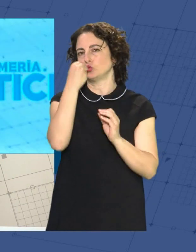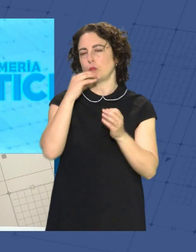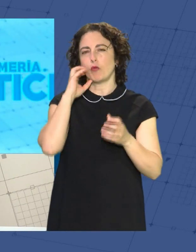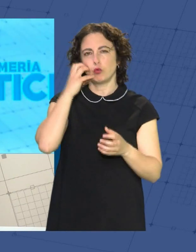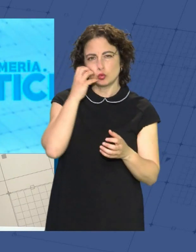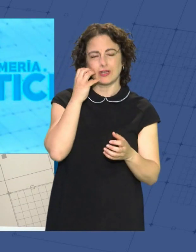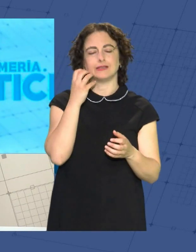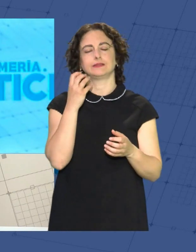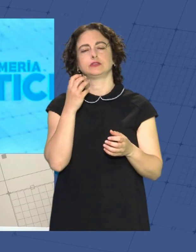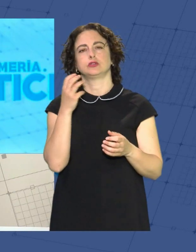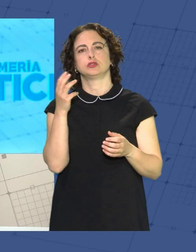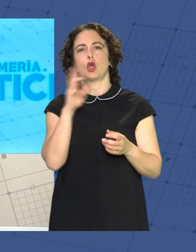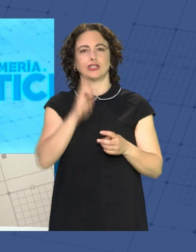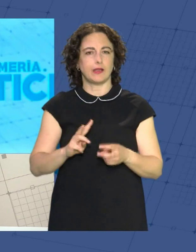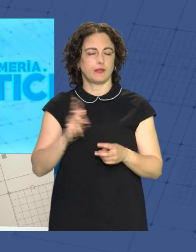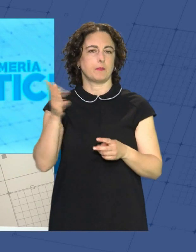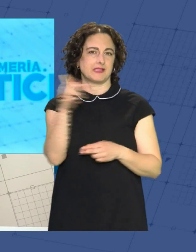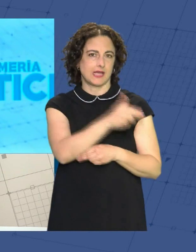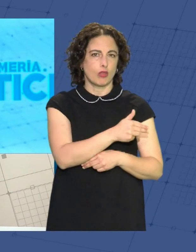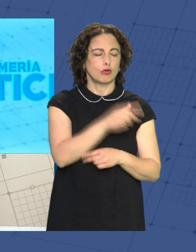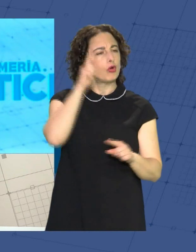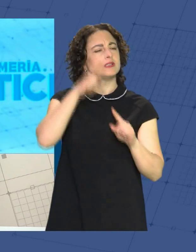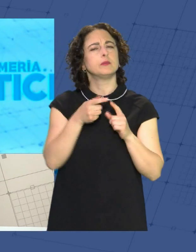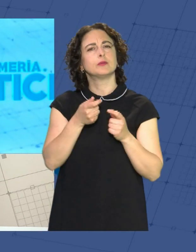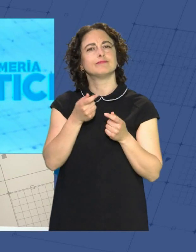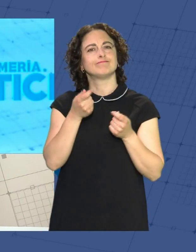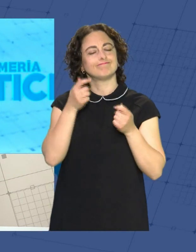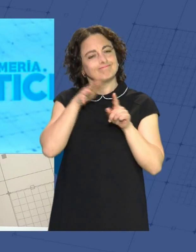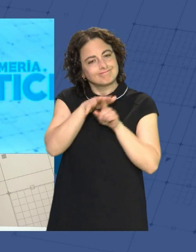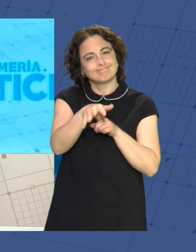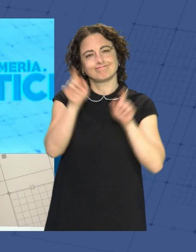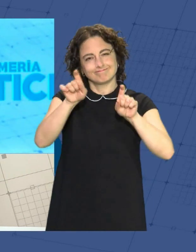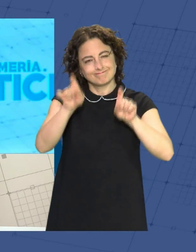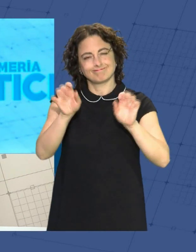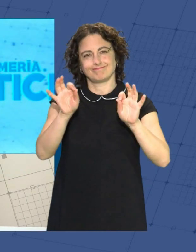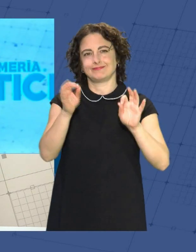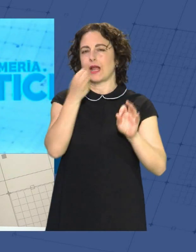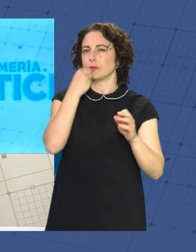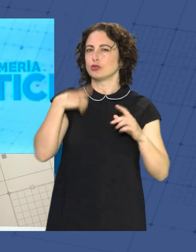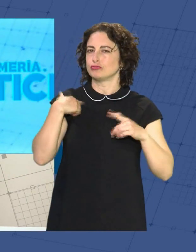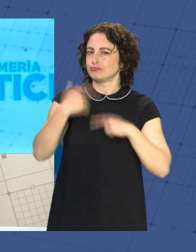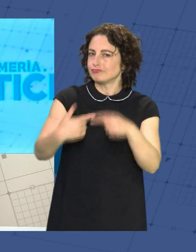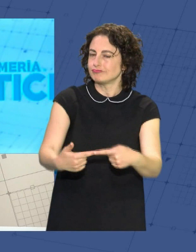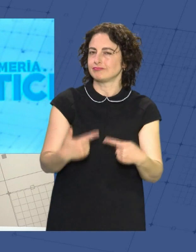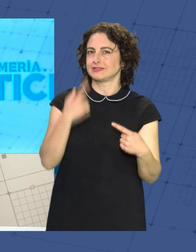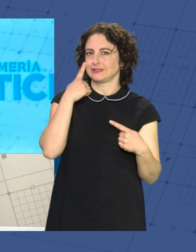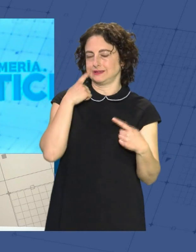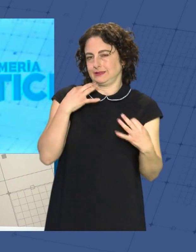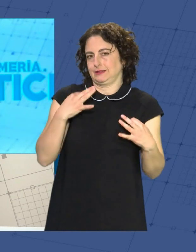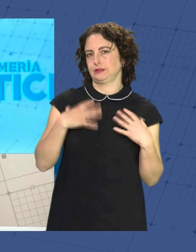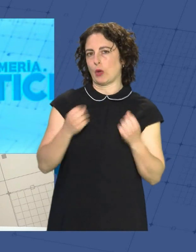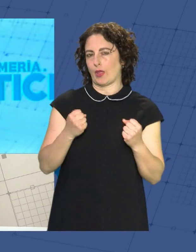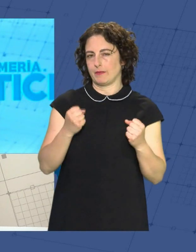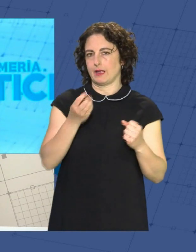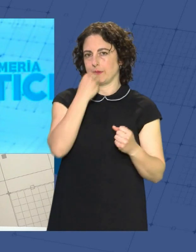hortalizas y pescado. Su objetivo es inculcarles hábitos saludables alimentarios desde muy pequeños. En el mes de